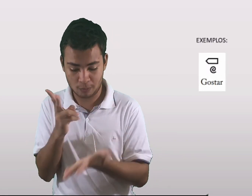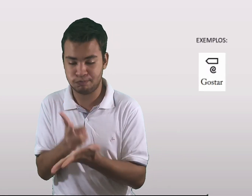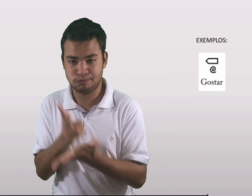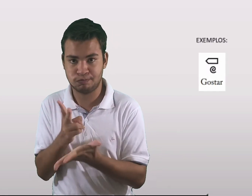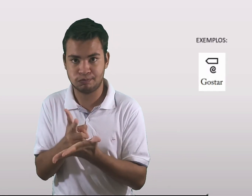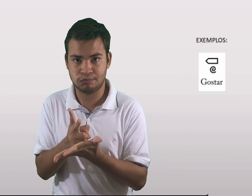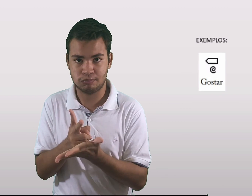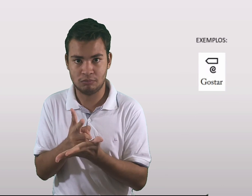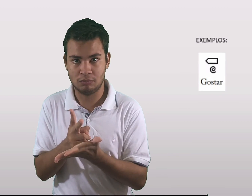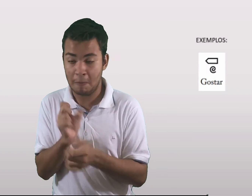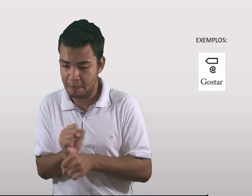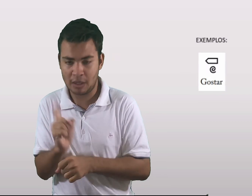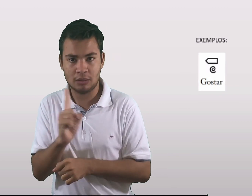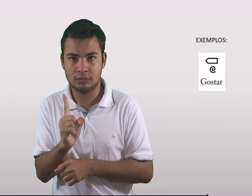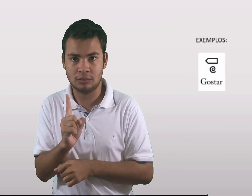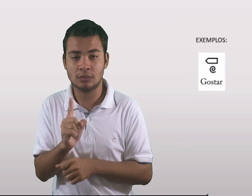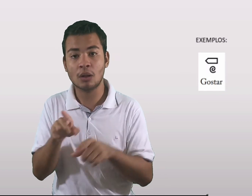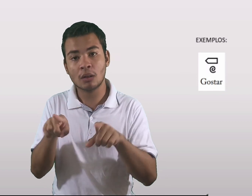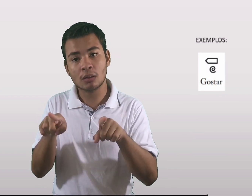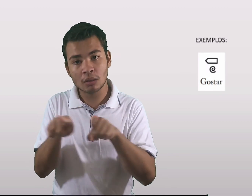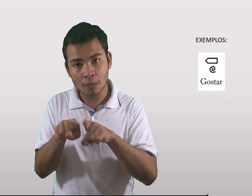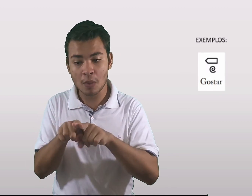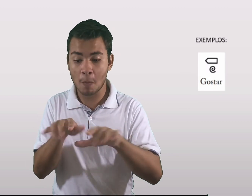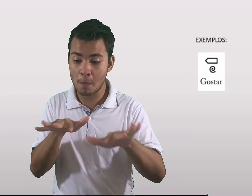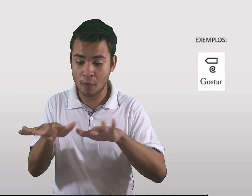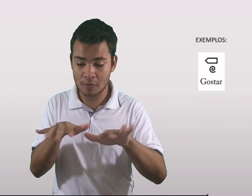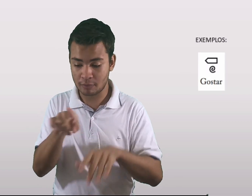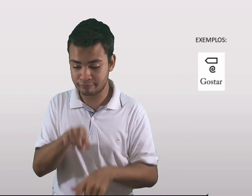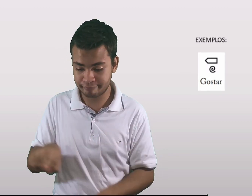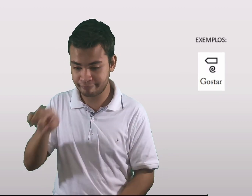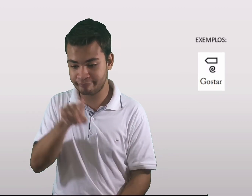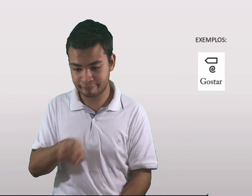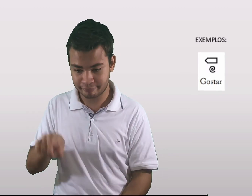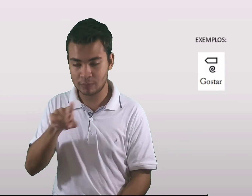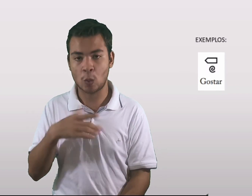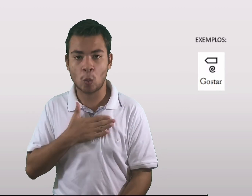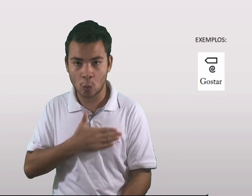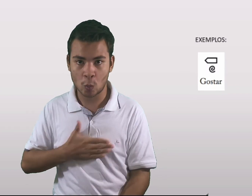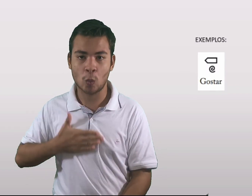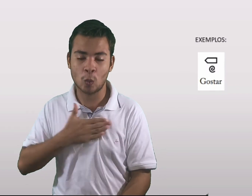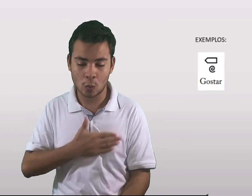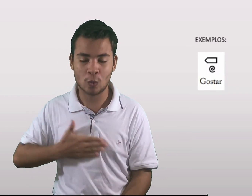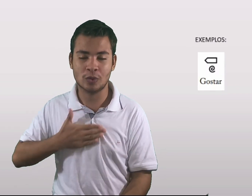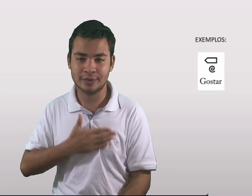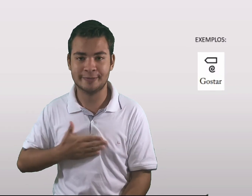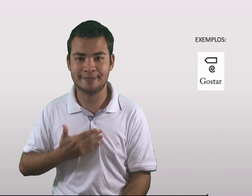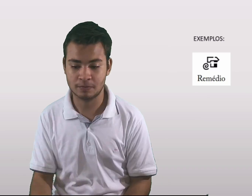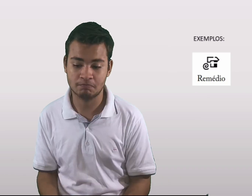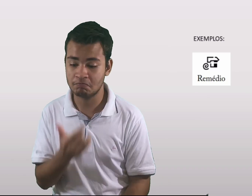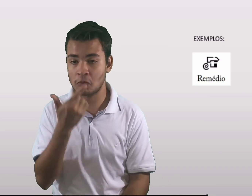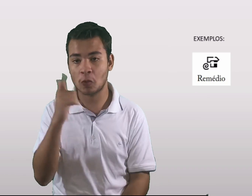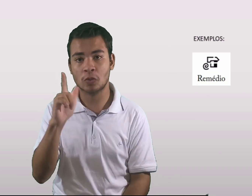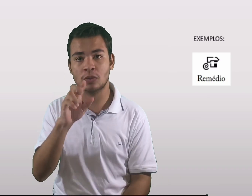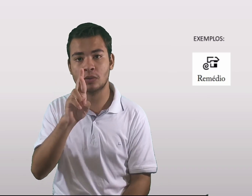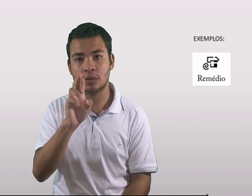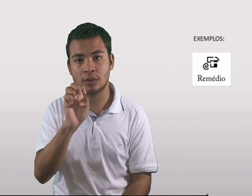O contato, ele é um contato contínuo, ele não sai, e é o contato esfregar.